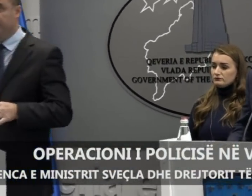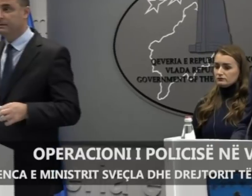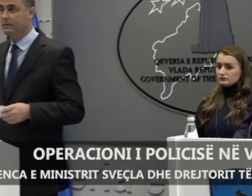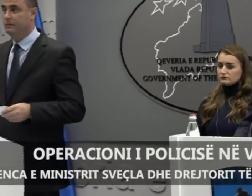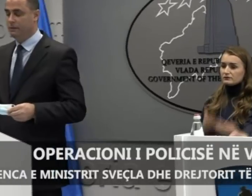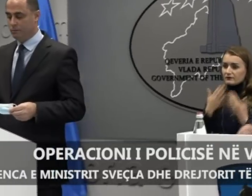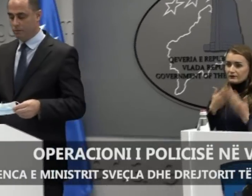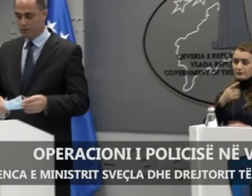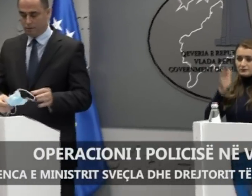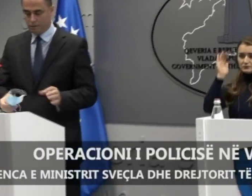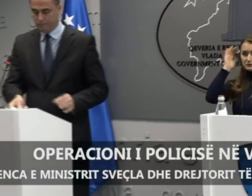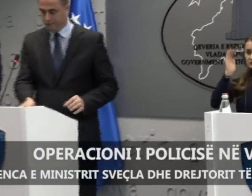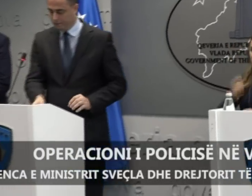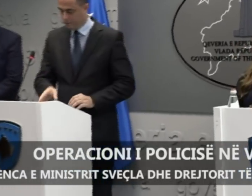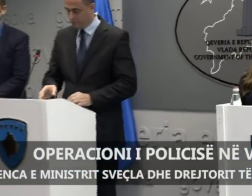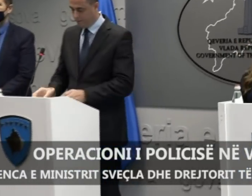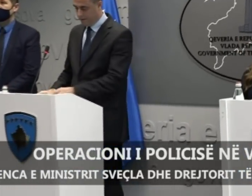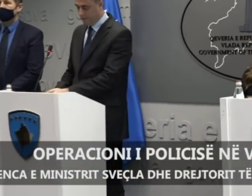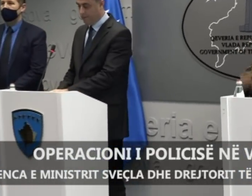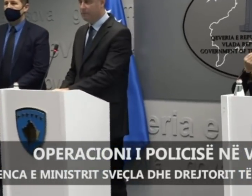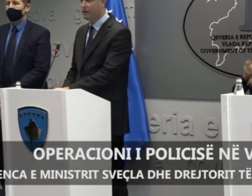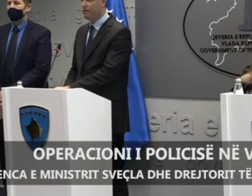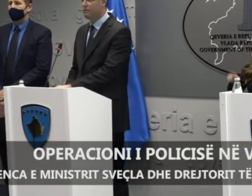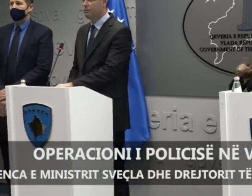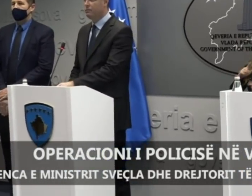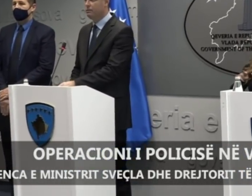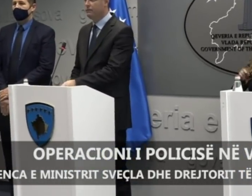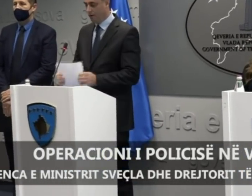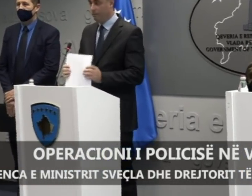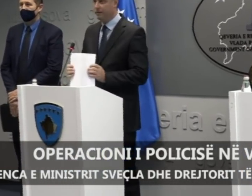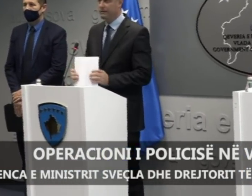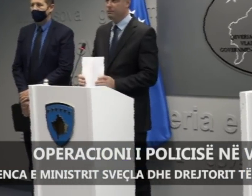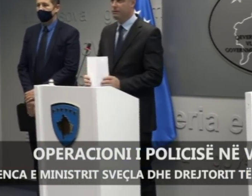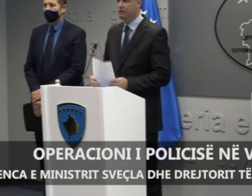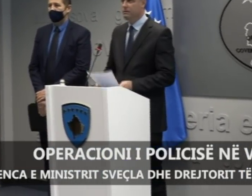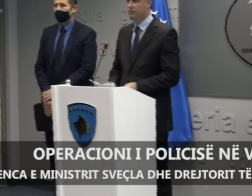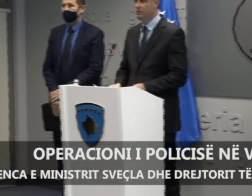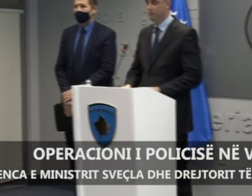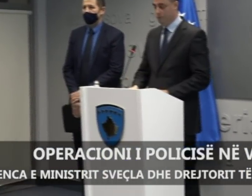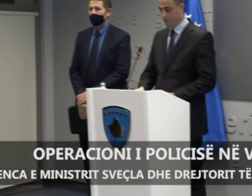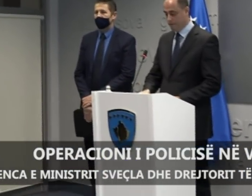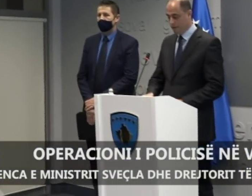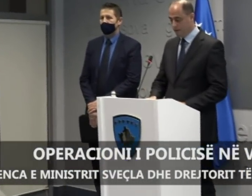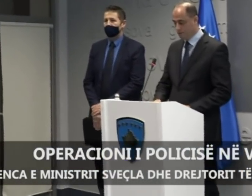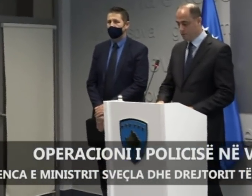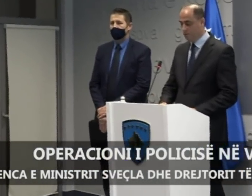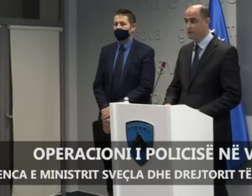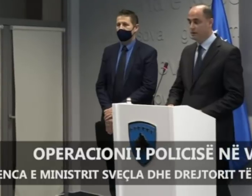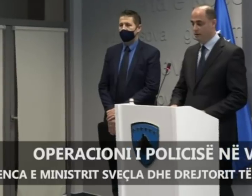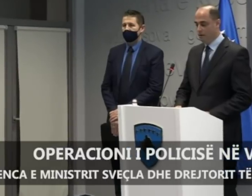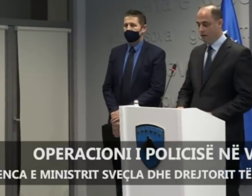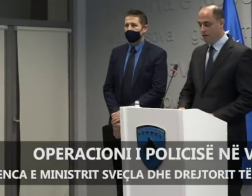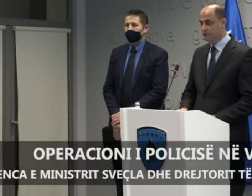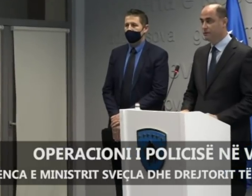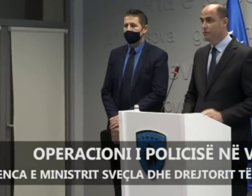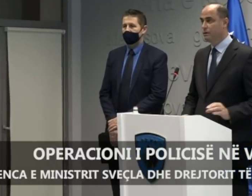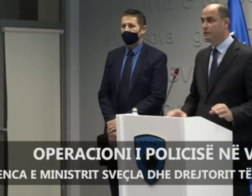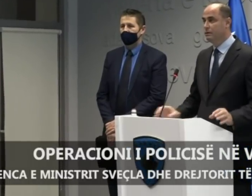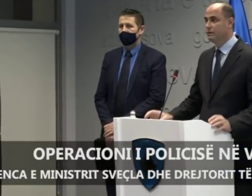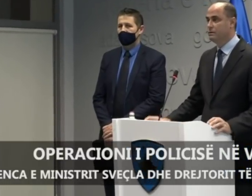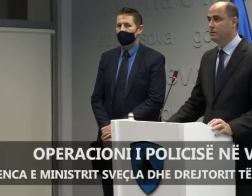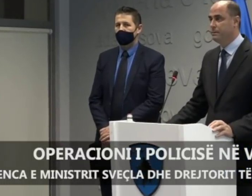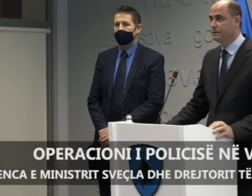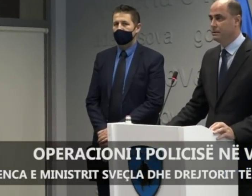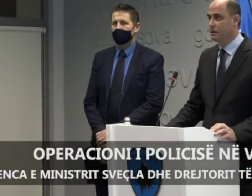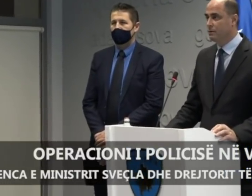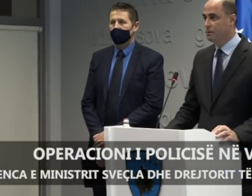Faleminderit ministër, të nderuar përfaqësues të mediave, më lejoni që t'ju informoj operacionit të sotëm që policia e Kosovës e ka zhvilluar